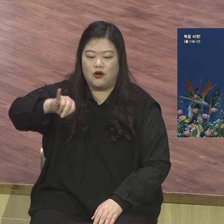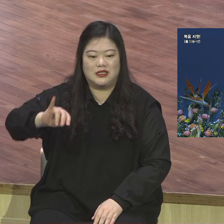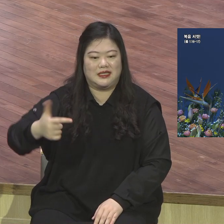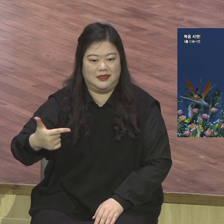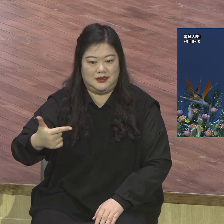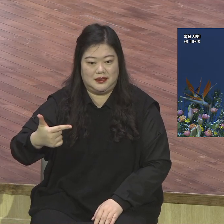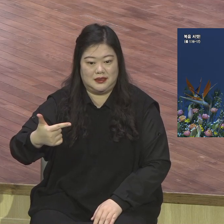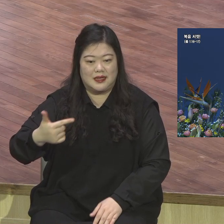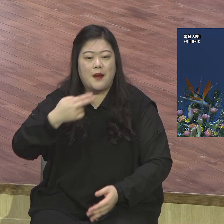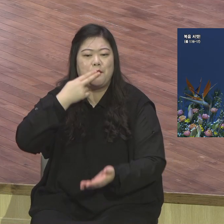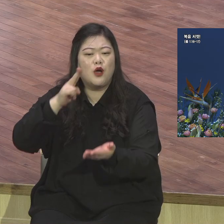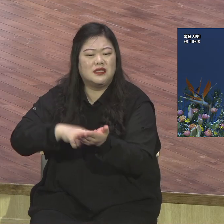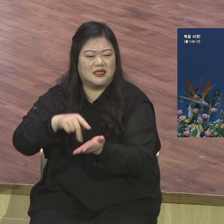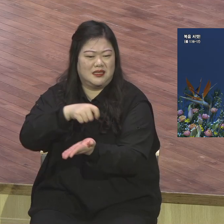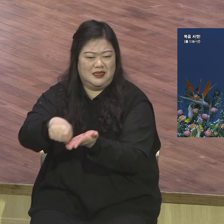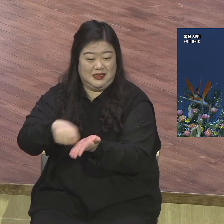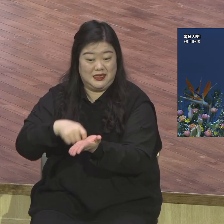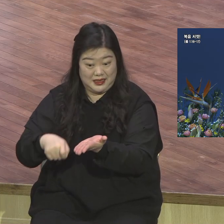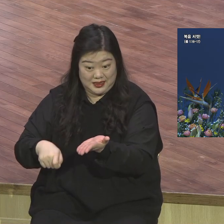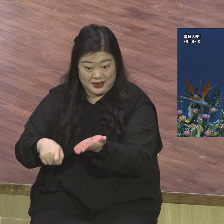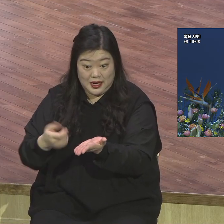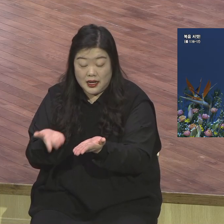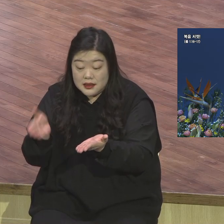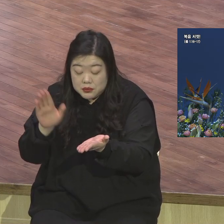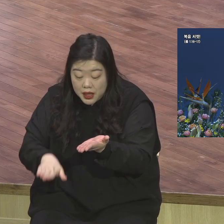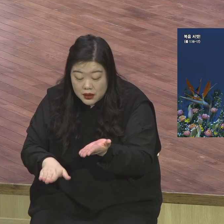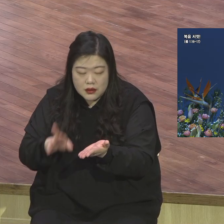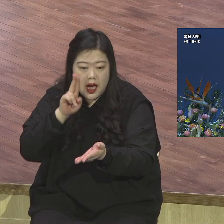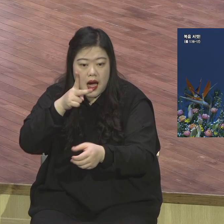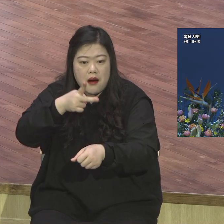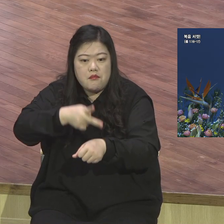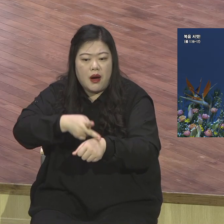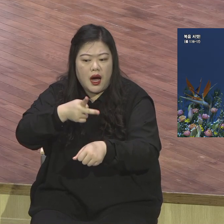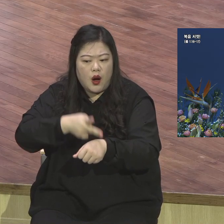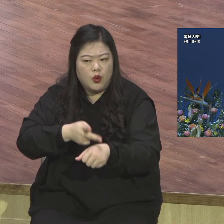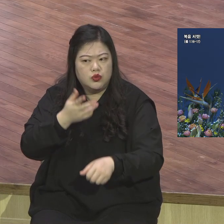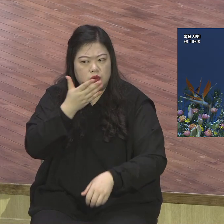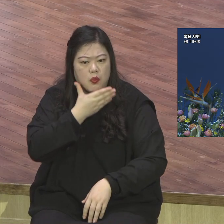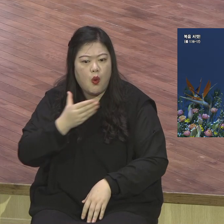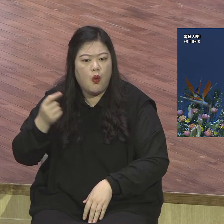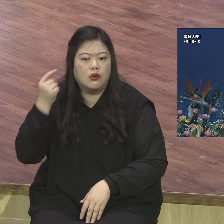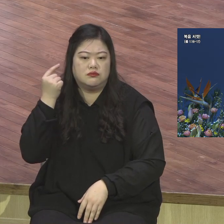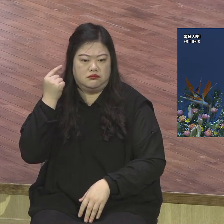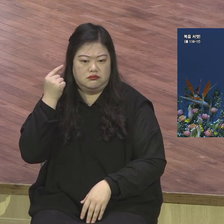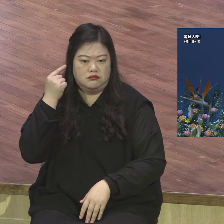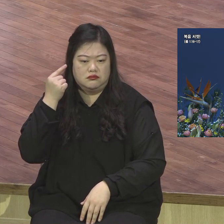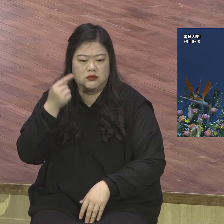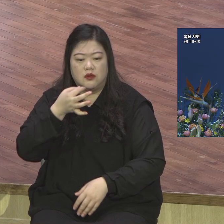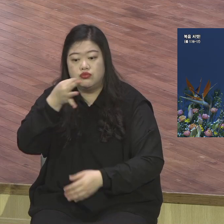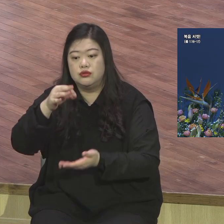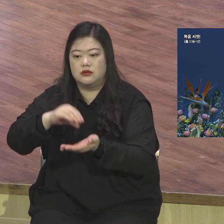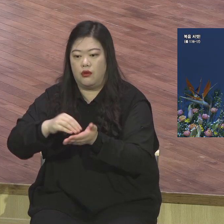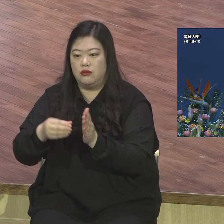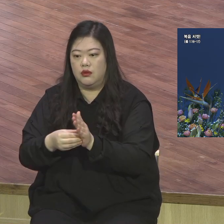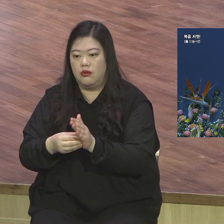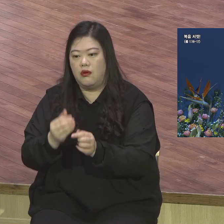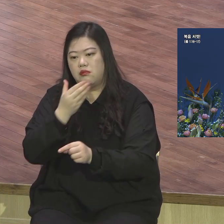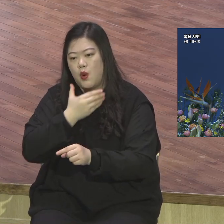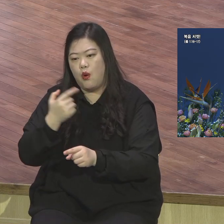있게 다루고 있기 때문에 바울의 복음서다 그렇게 불리워집니다.